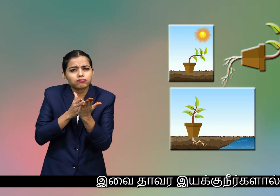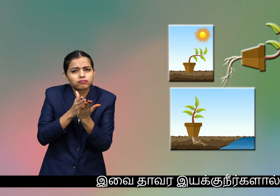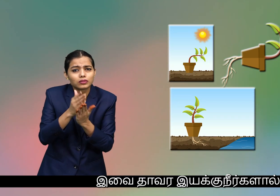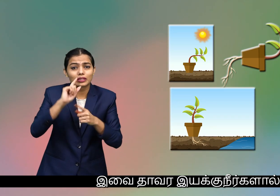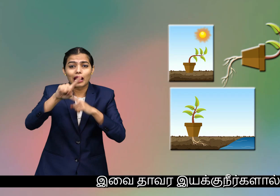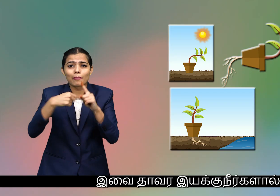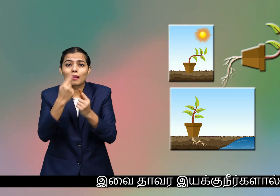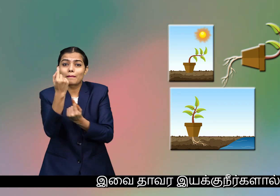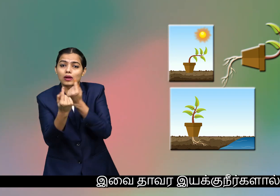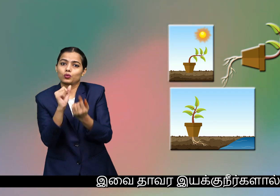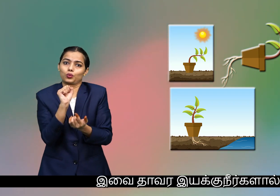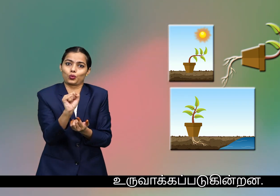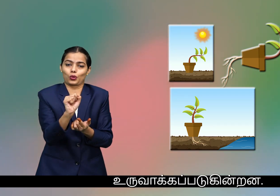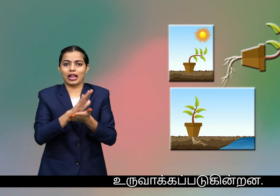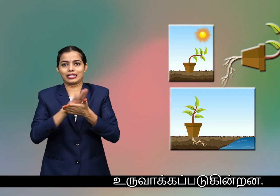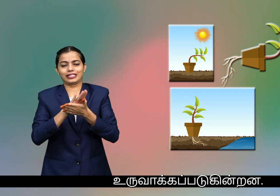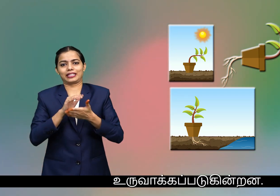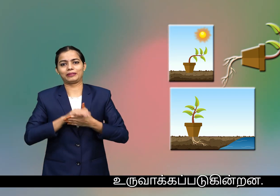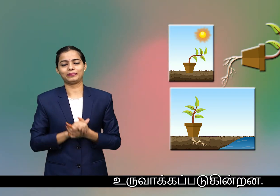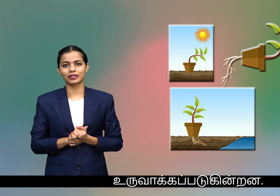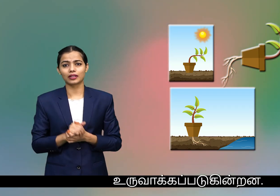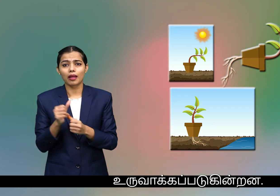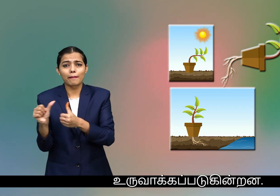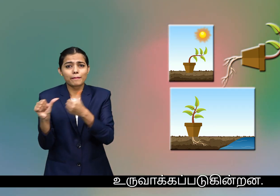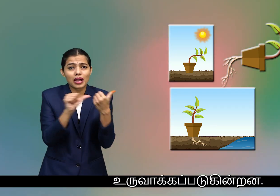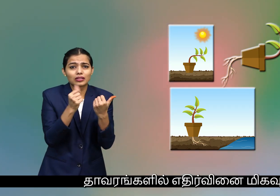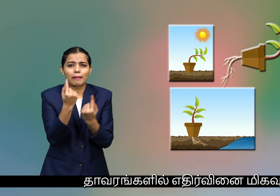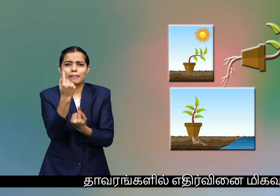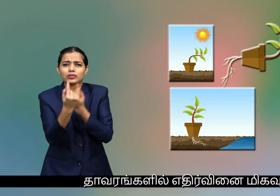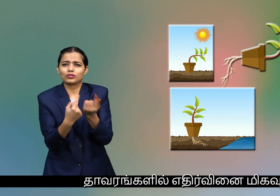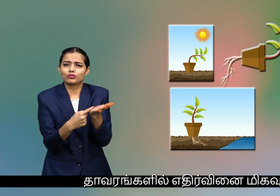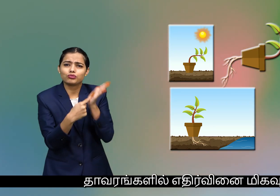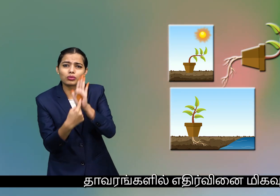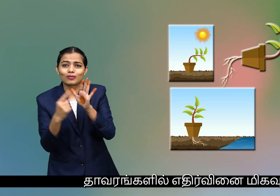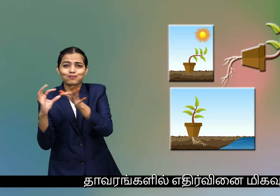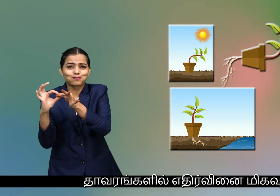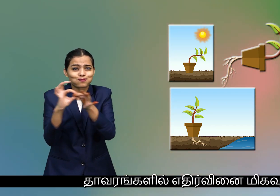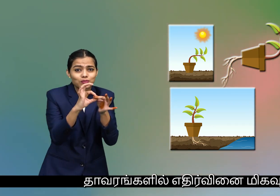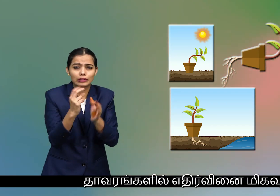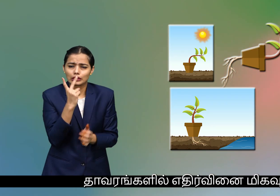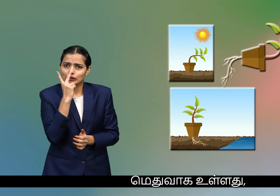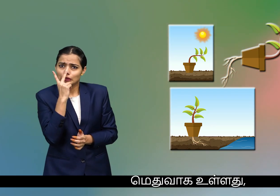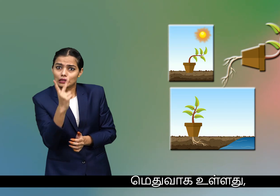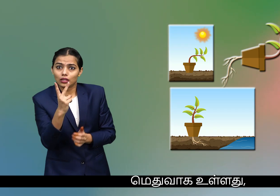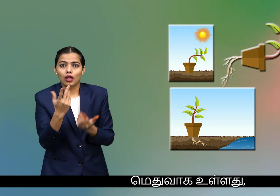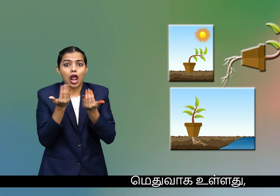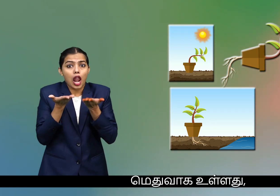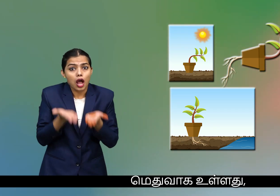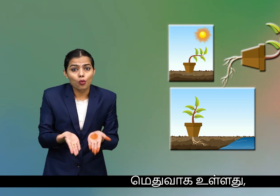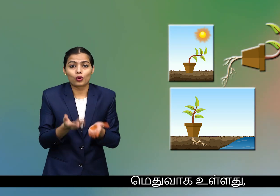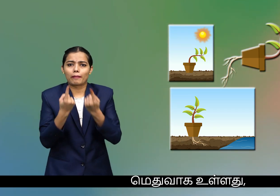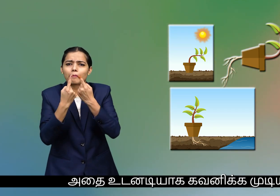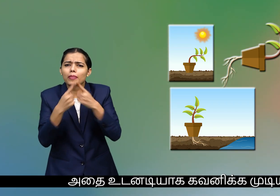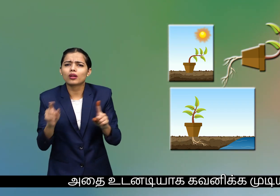இவை தாவர இயக்குநீர்களால் உருவாக்கப்படுகின்றன. தாவரங்களில் எதிர்வினை மிகவும் மெதுவாக